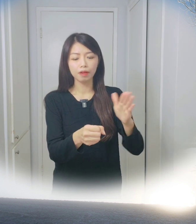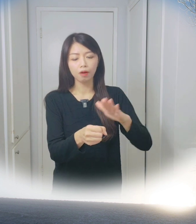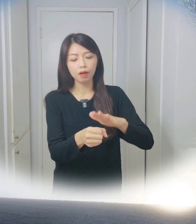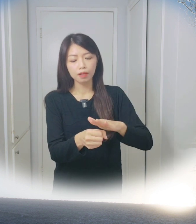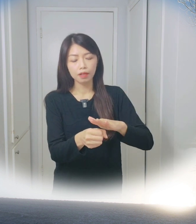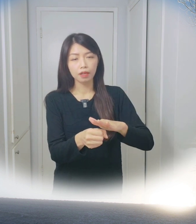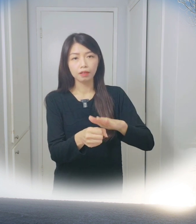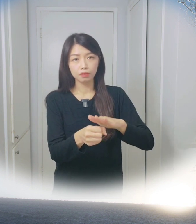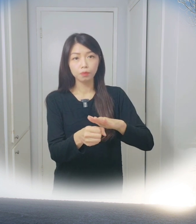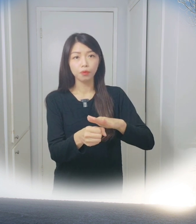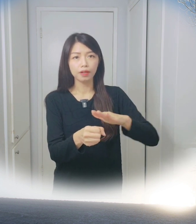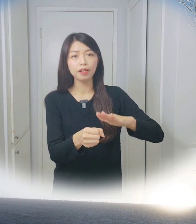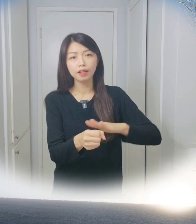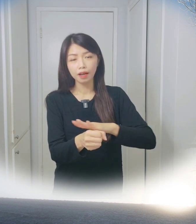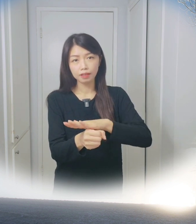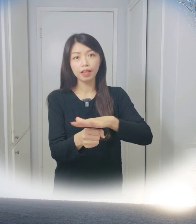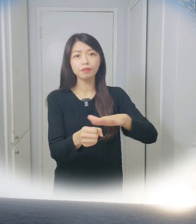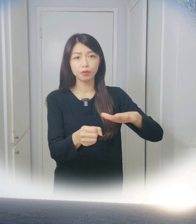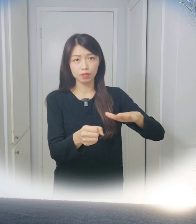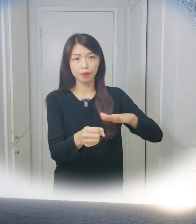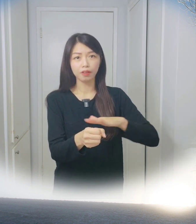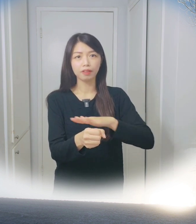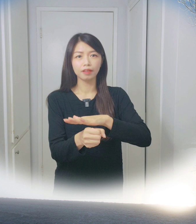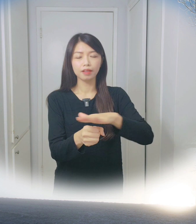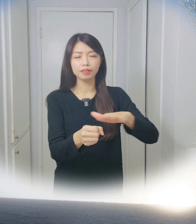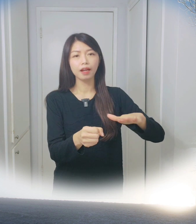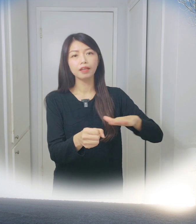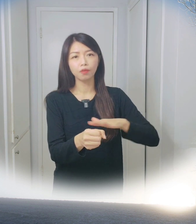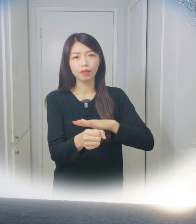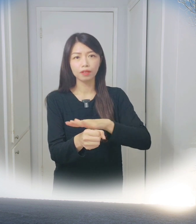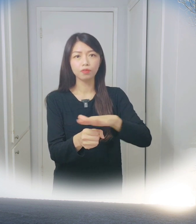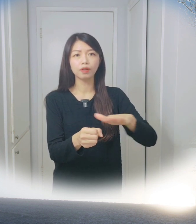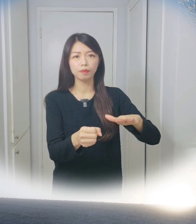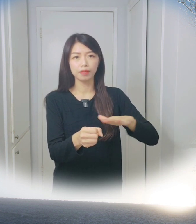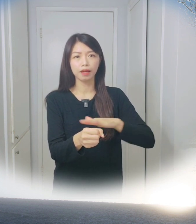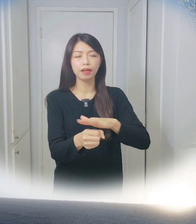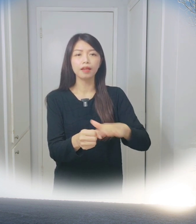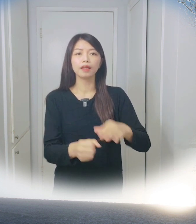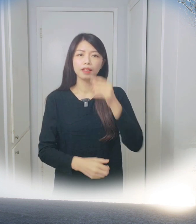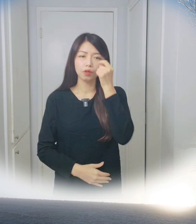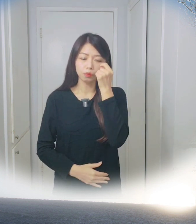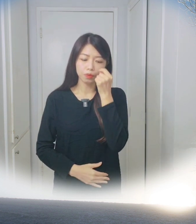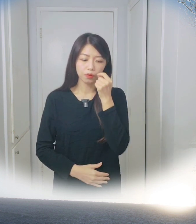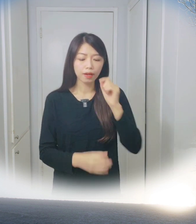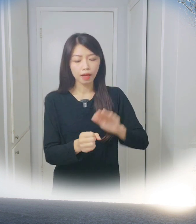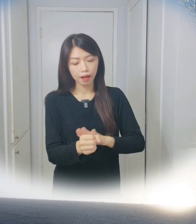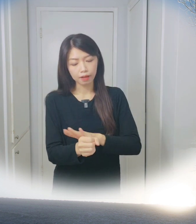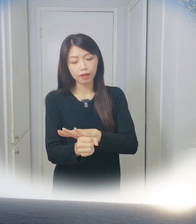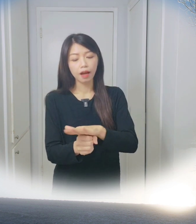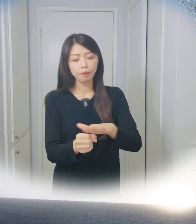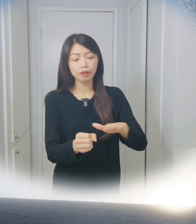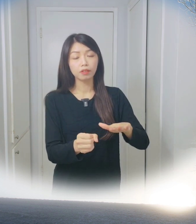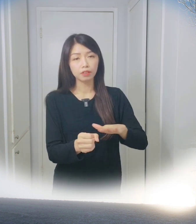손을 펴서 이 주먹 위를 쓰다듬어 주시면 사랑이라고 하는 뜻의 수어가 됩니다. 그래서 눈물과